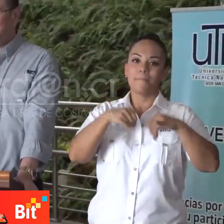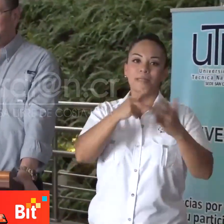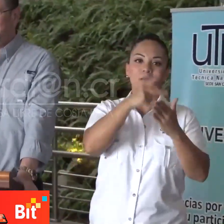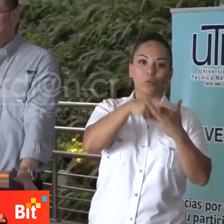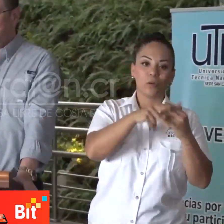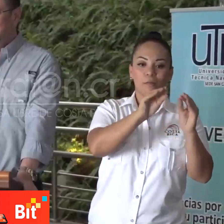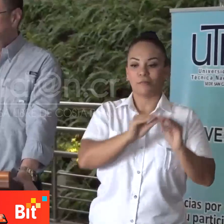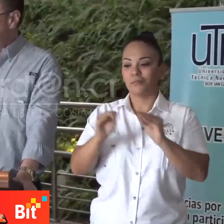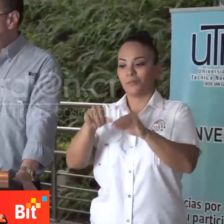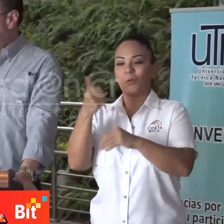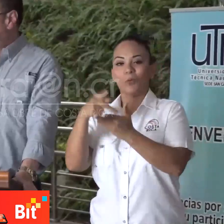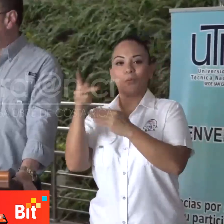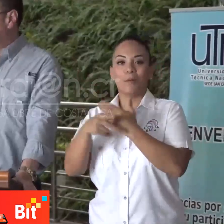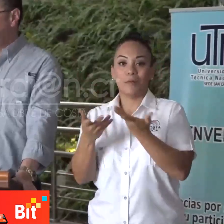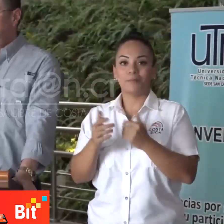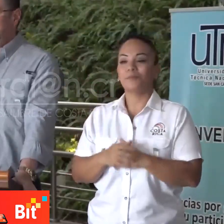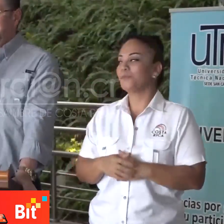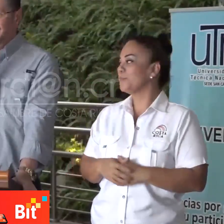programa al otro.